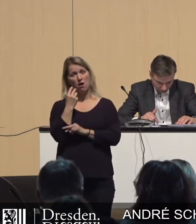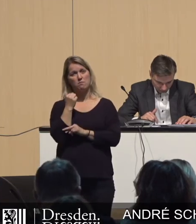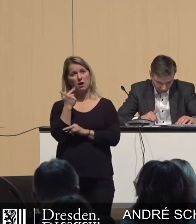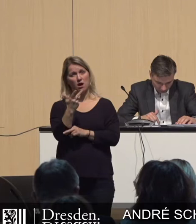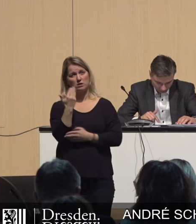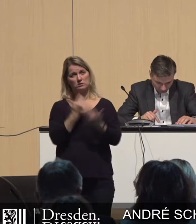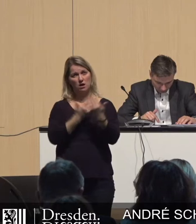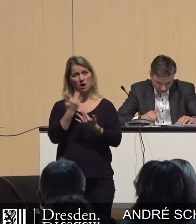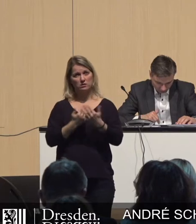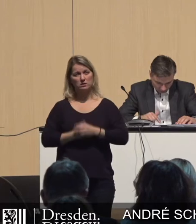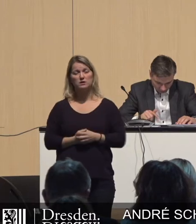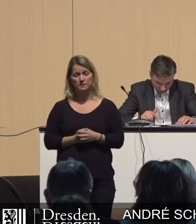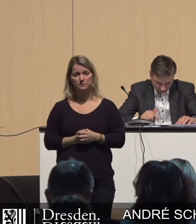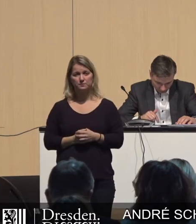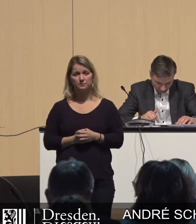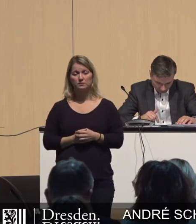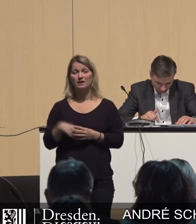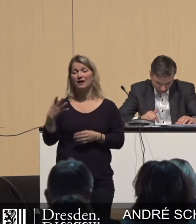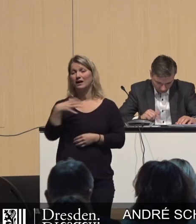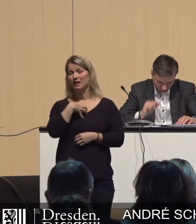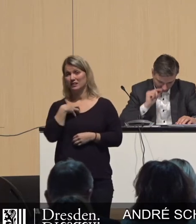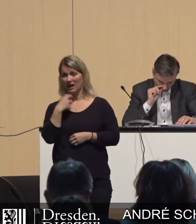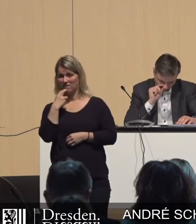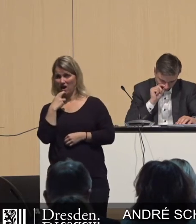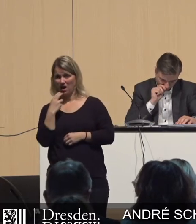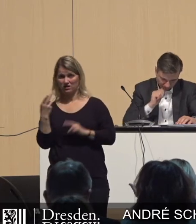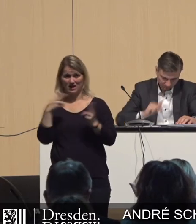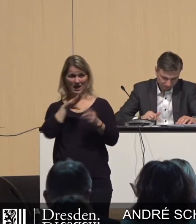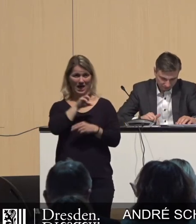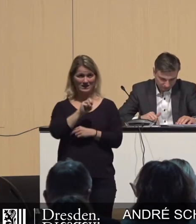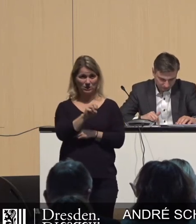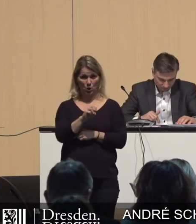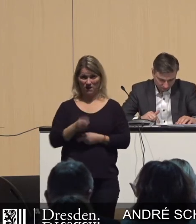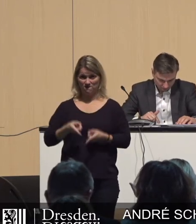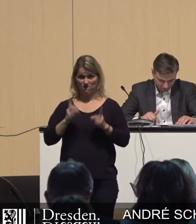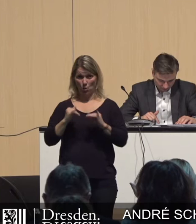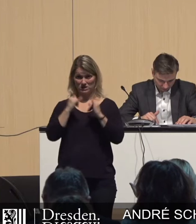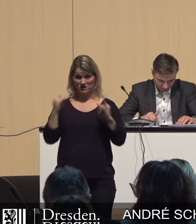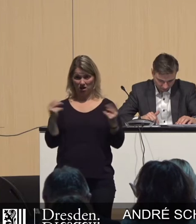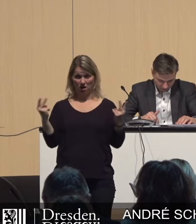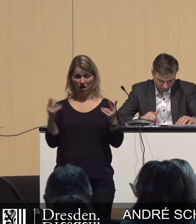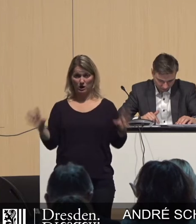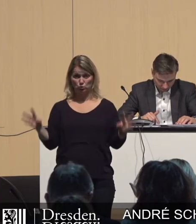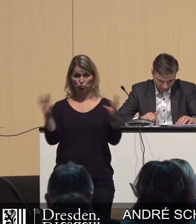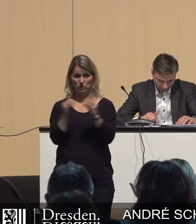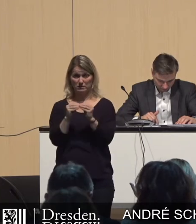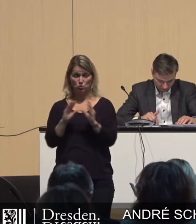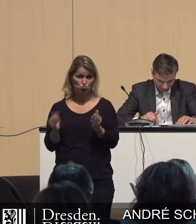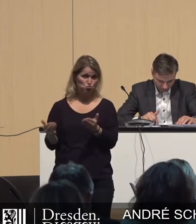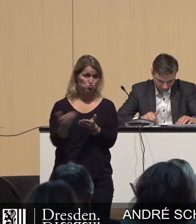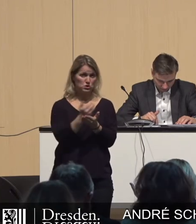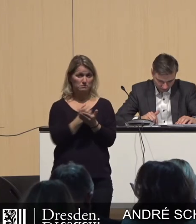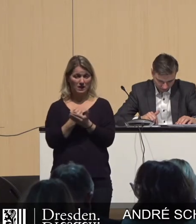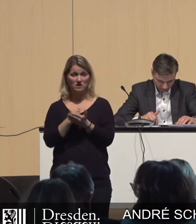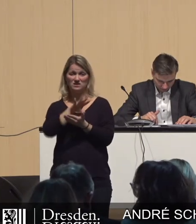Augen führt. DREWAG und ENSO erreichten im vergangenen Jahr zusammen Umsatzerlöse in